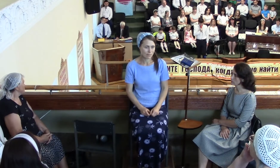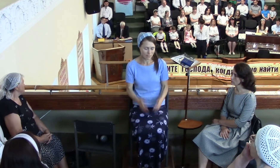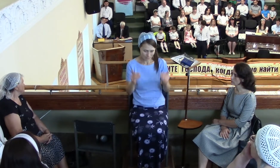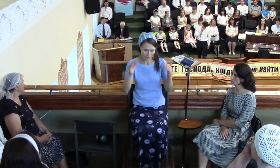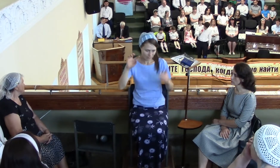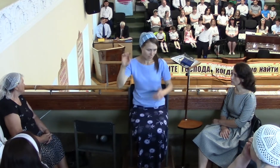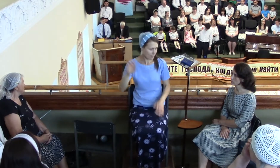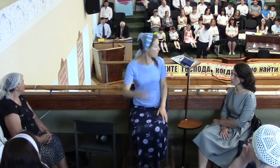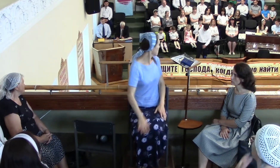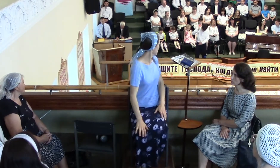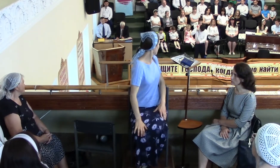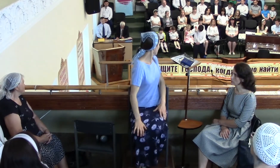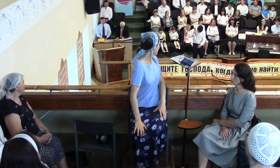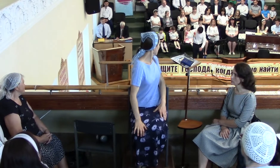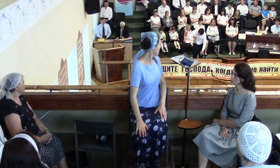Слава Богу!